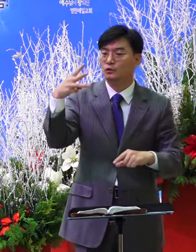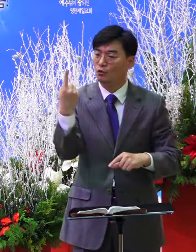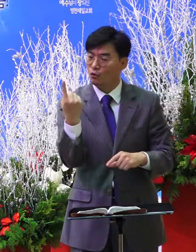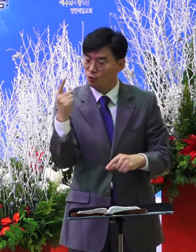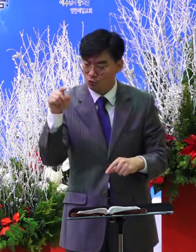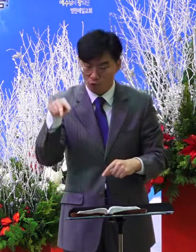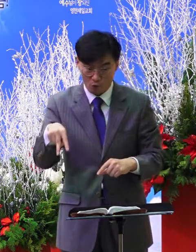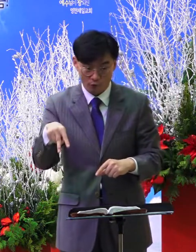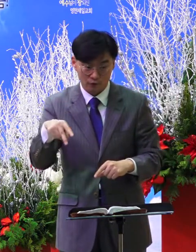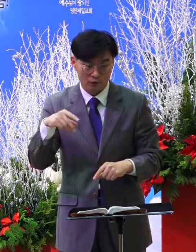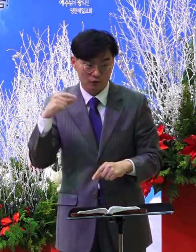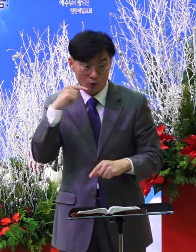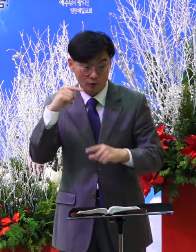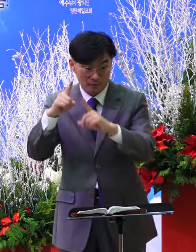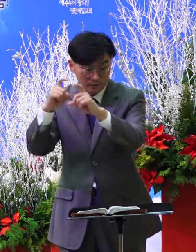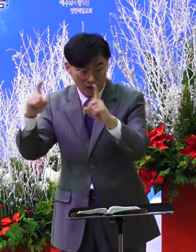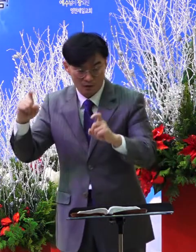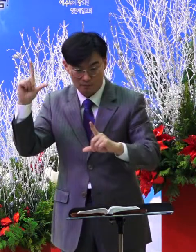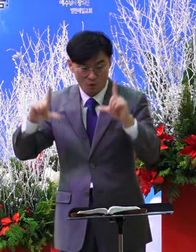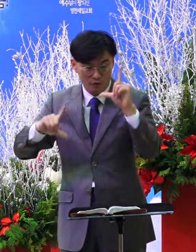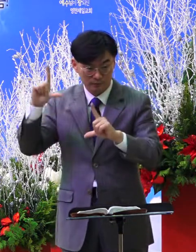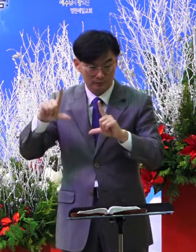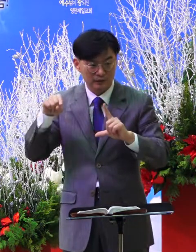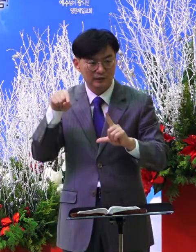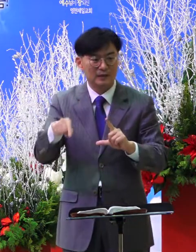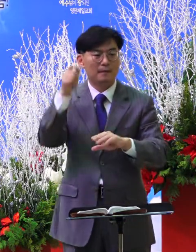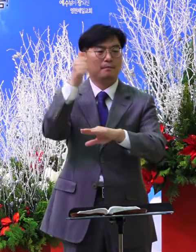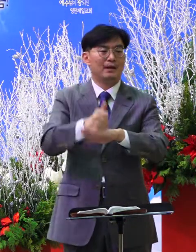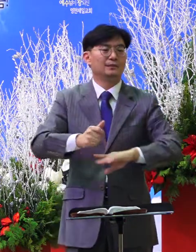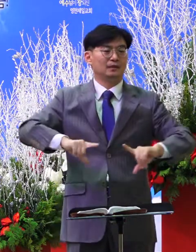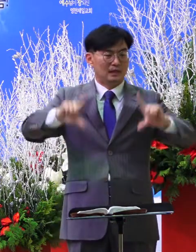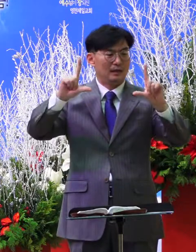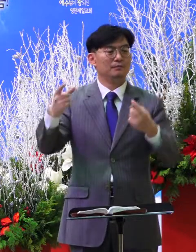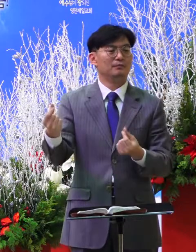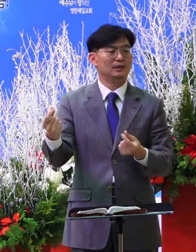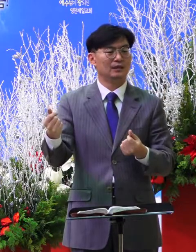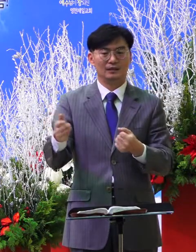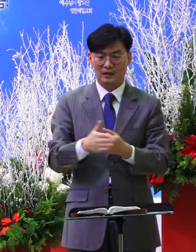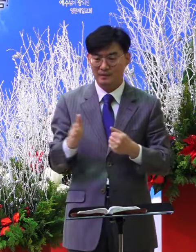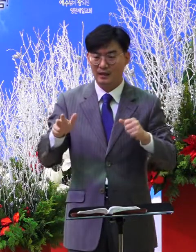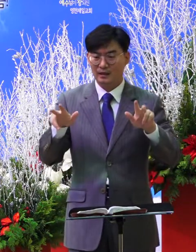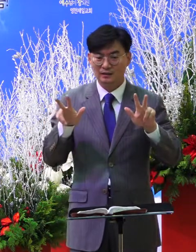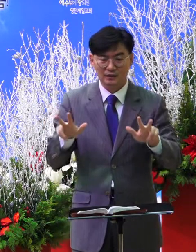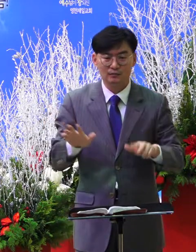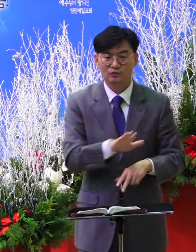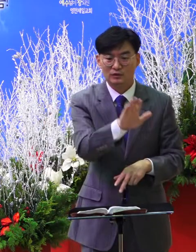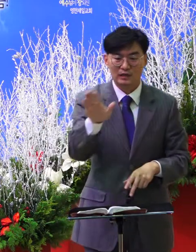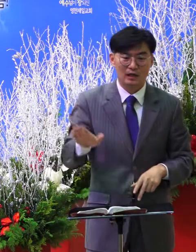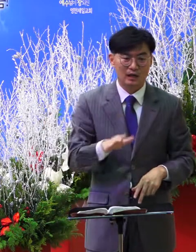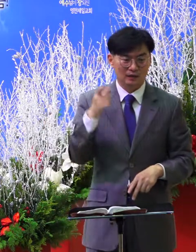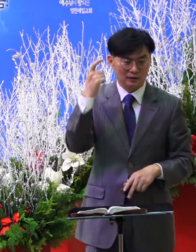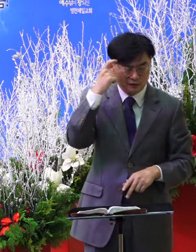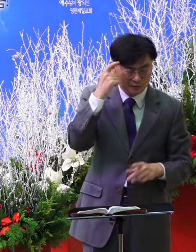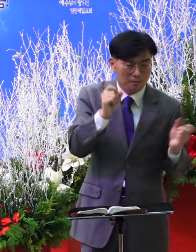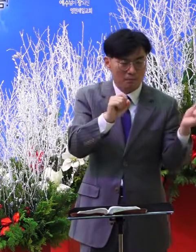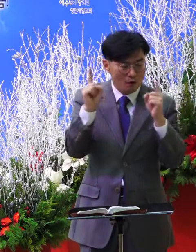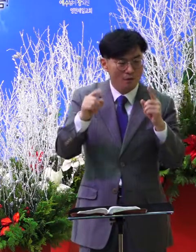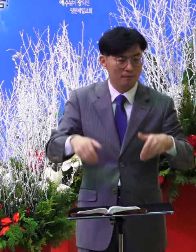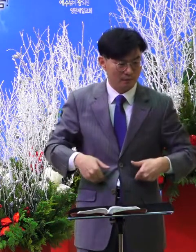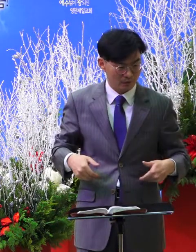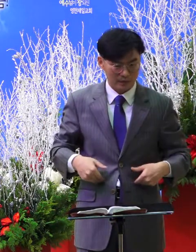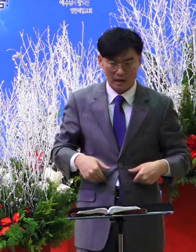기억하고 깨어있어라. 준비하고 있어라. 주님이 언제 오시는지 알지 못할 뿐더러 생각하지 않은 때에 주님이 오실